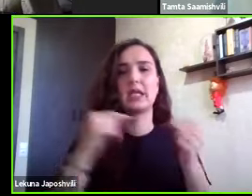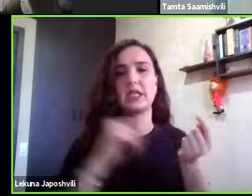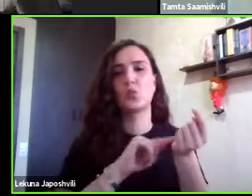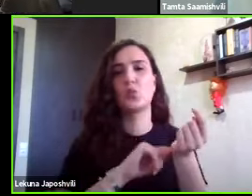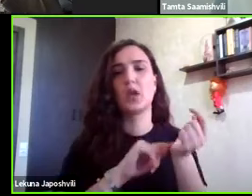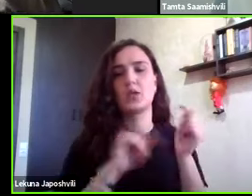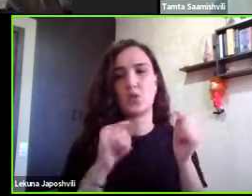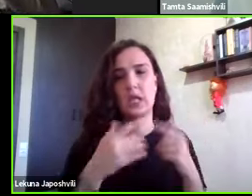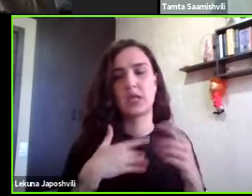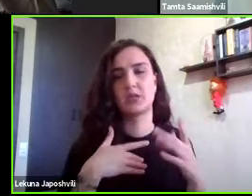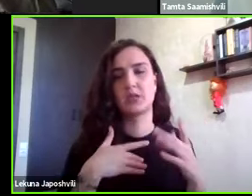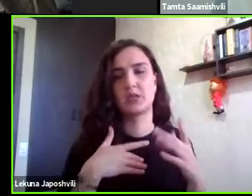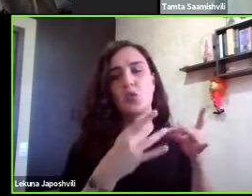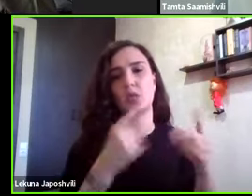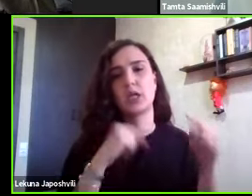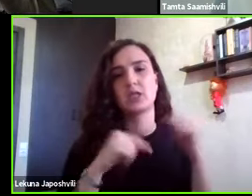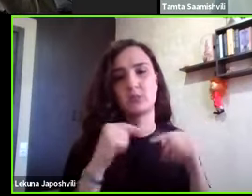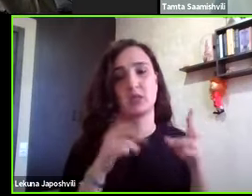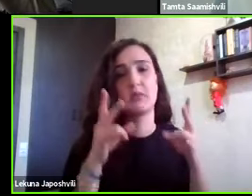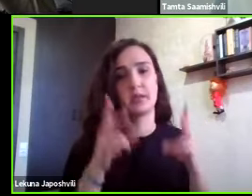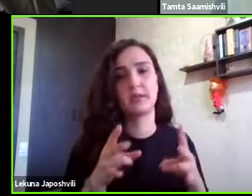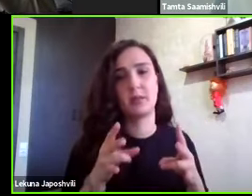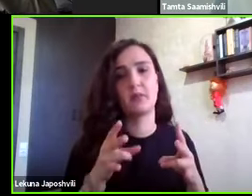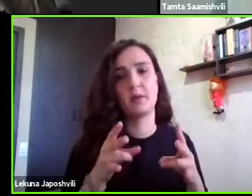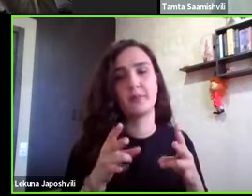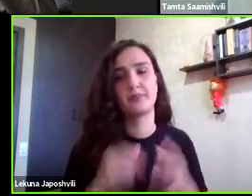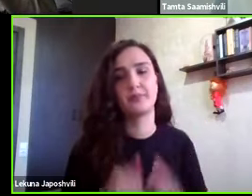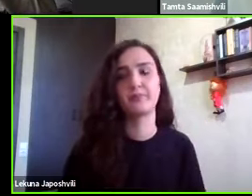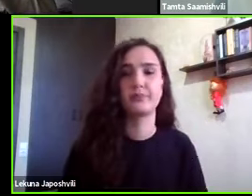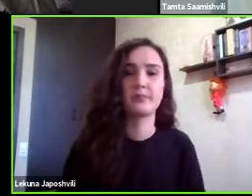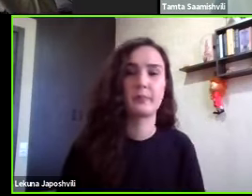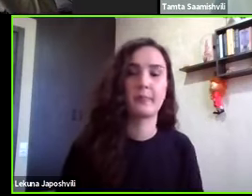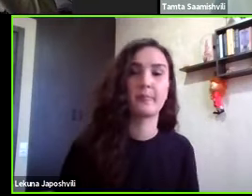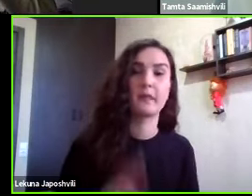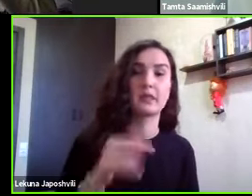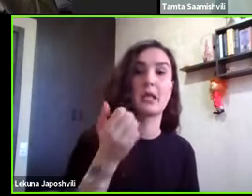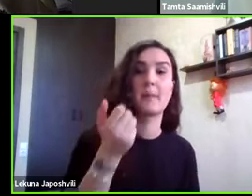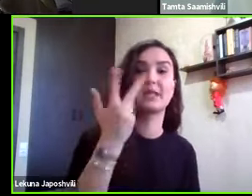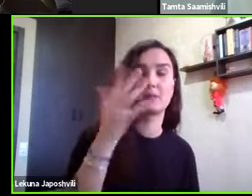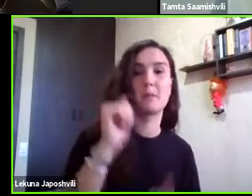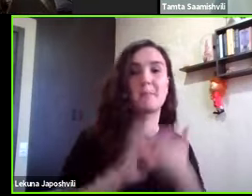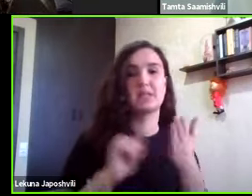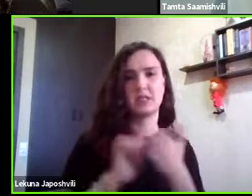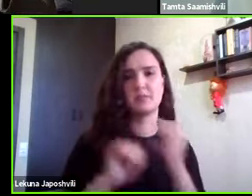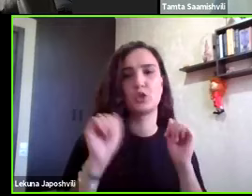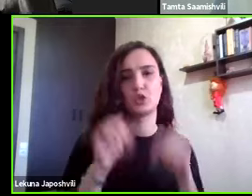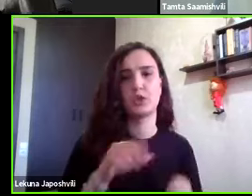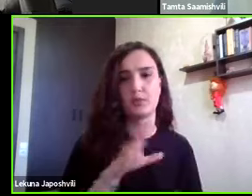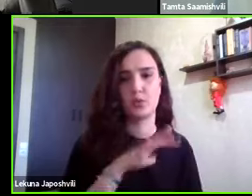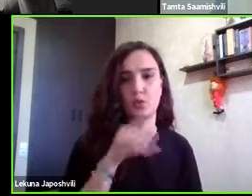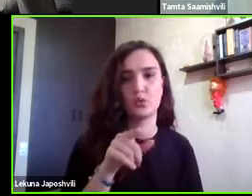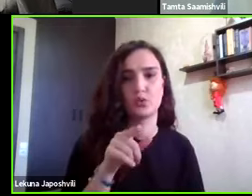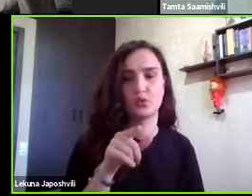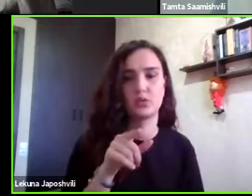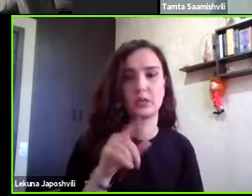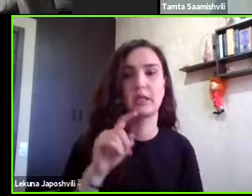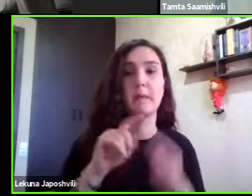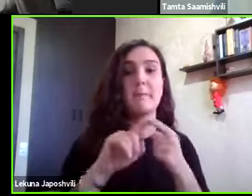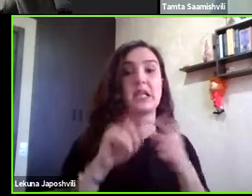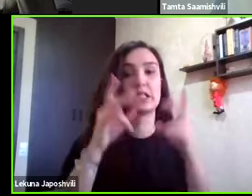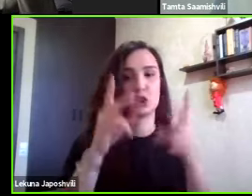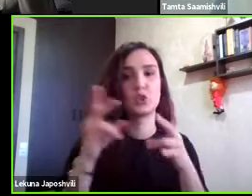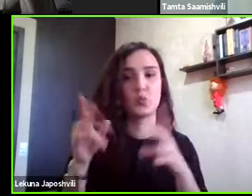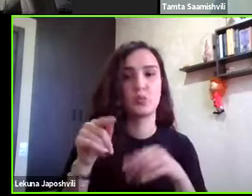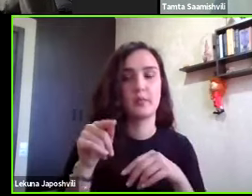მიდრეკილ ორგანიზმს ემართება. და რამდენიმე ფაქტორმა შეიძლება გამოიწვიოს, ინფექციურმა